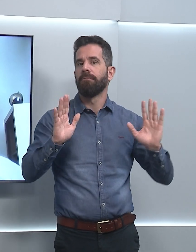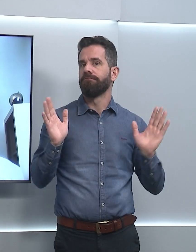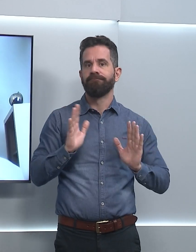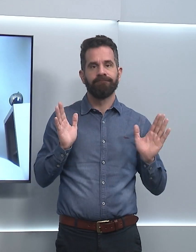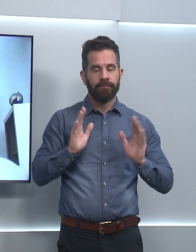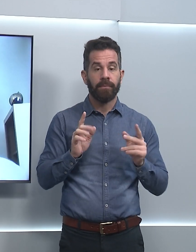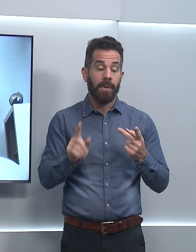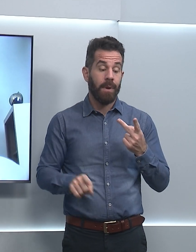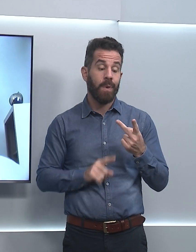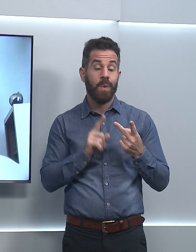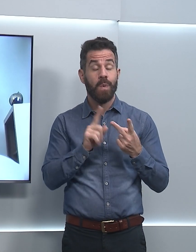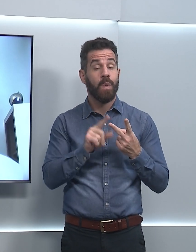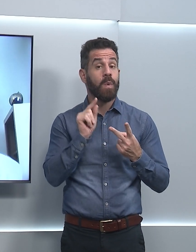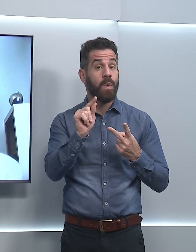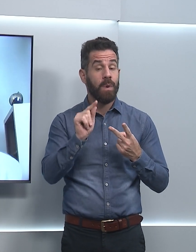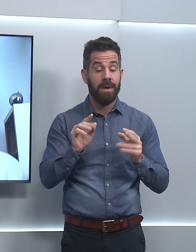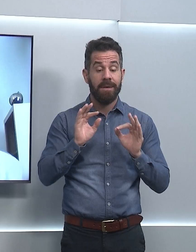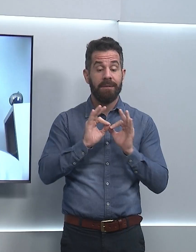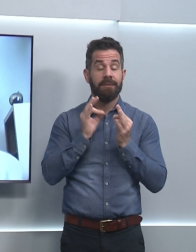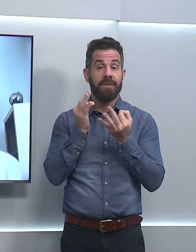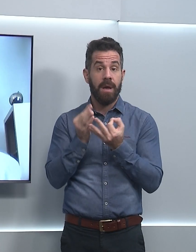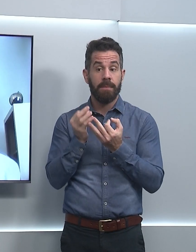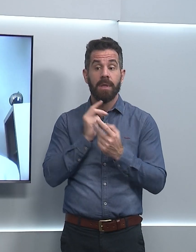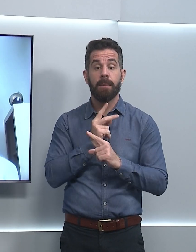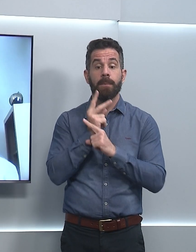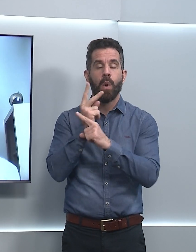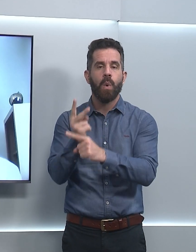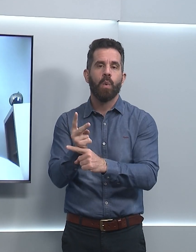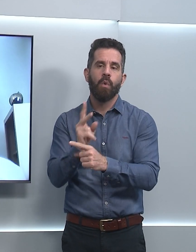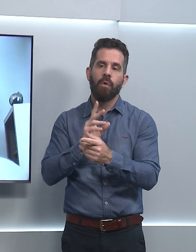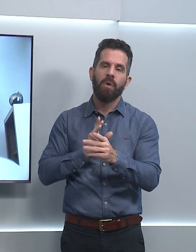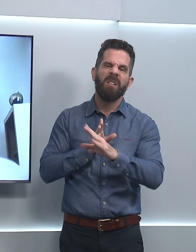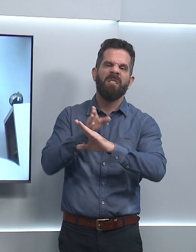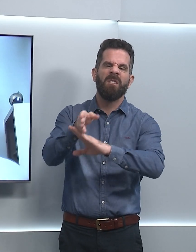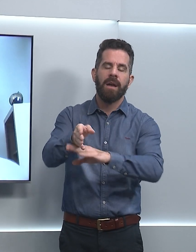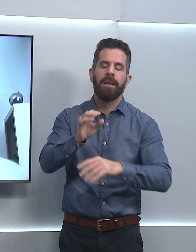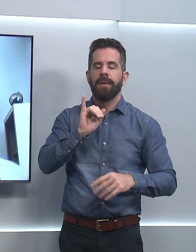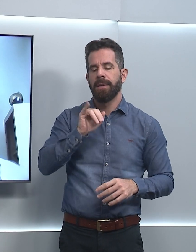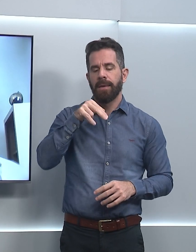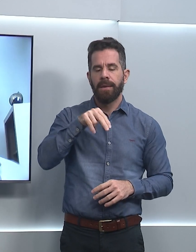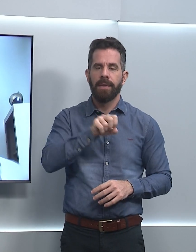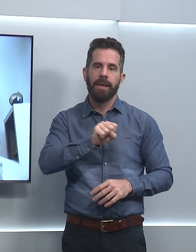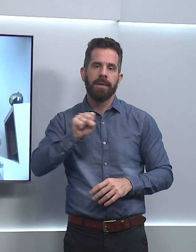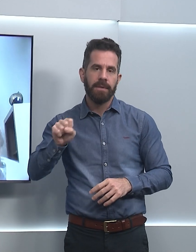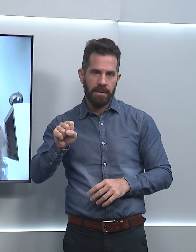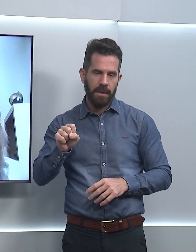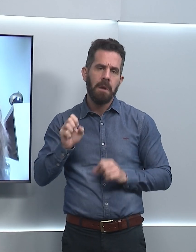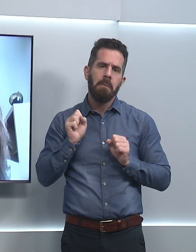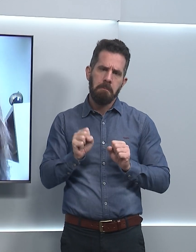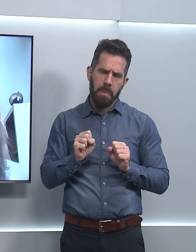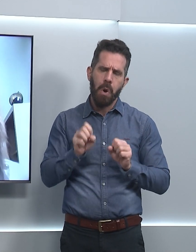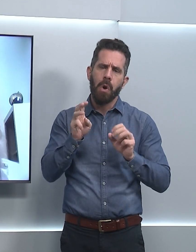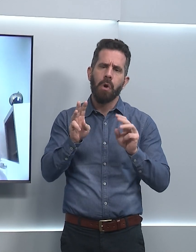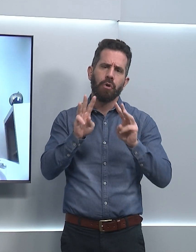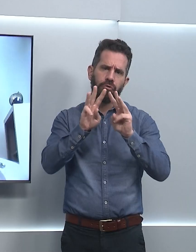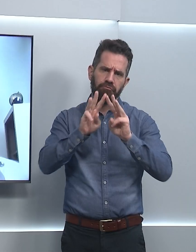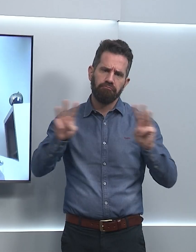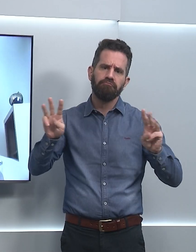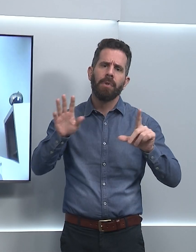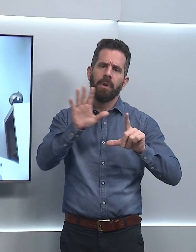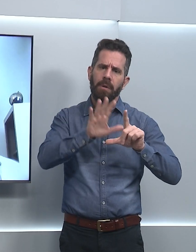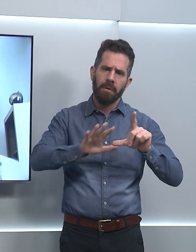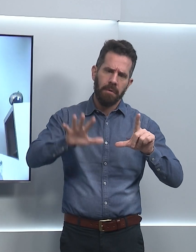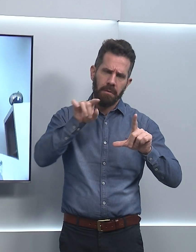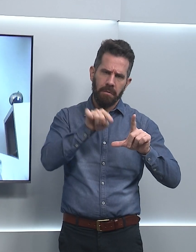é que a família procure o INSS, pode ser pela conta Meu INSS, através